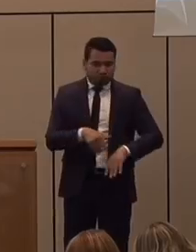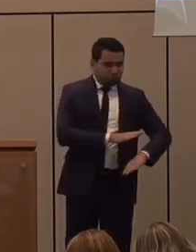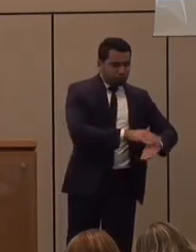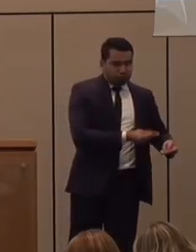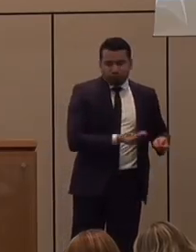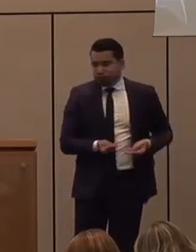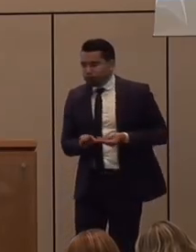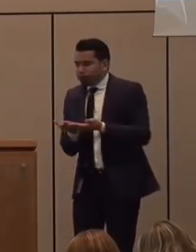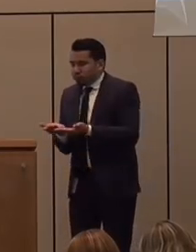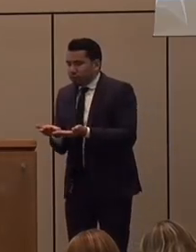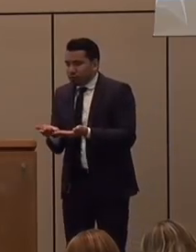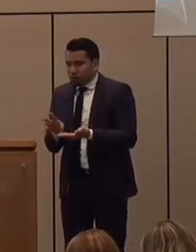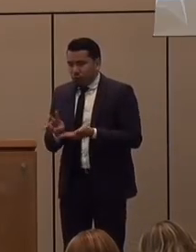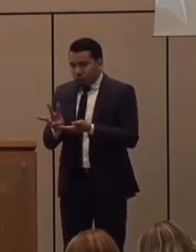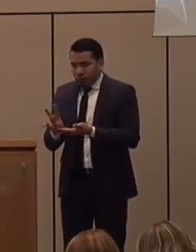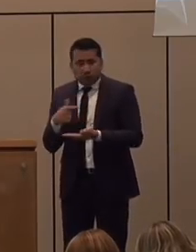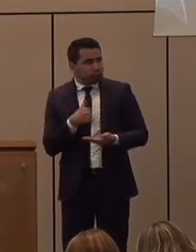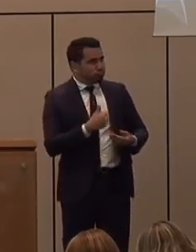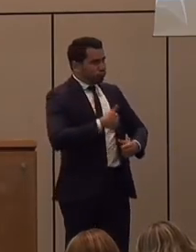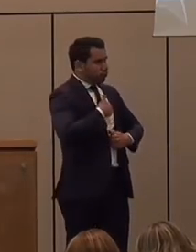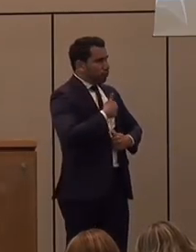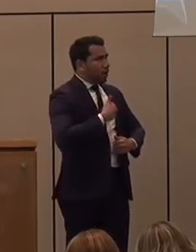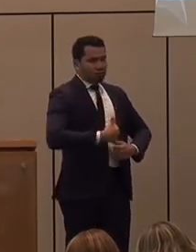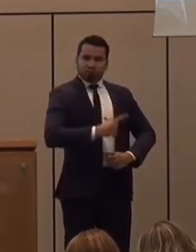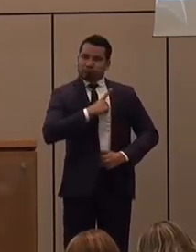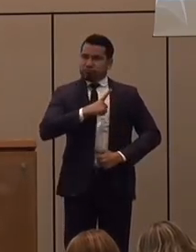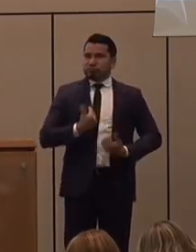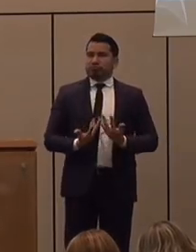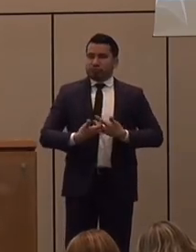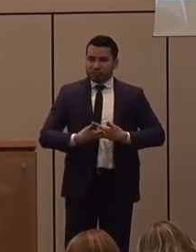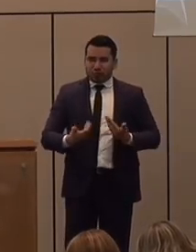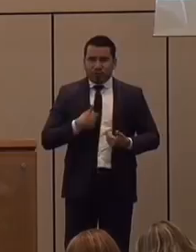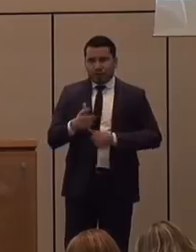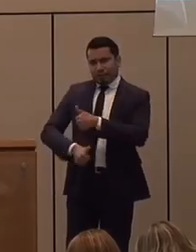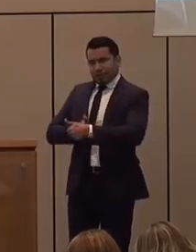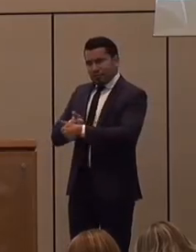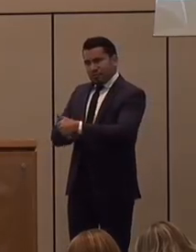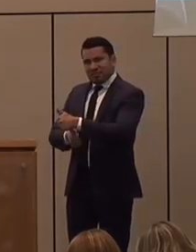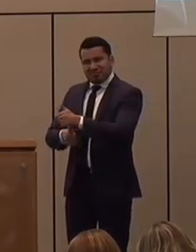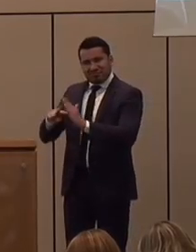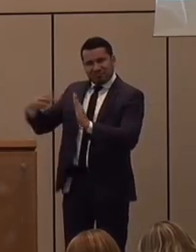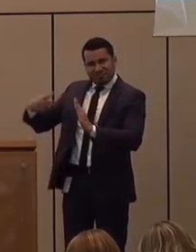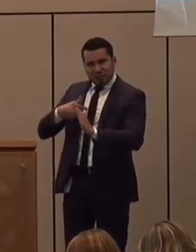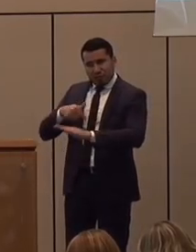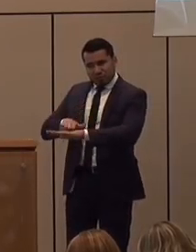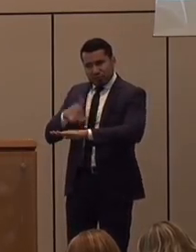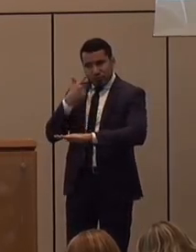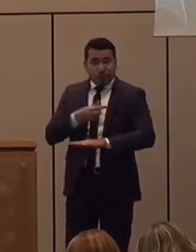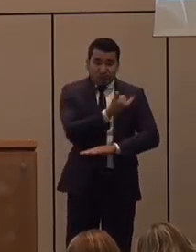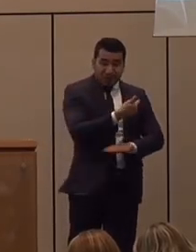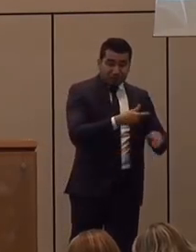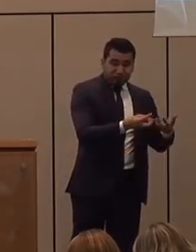en empresario a través de una asistencia técnica en un modelo de negocio ya aprobado en el mercado que le permite